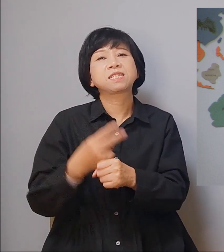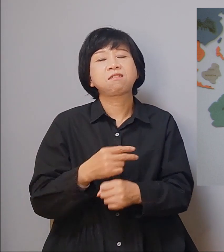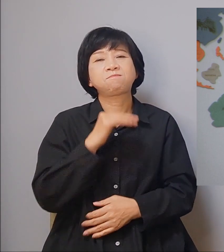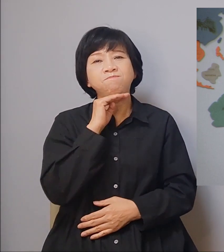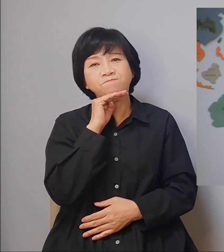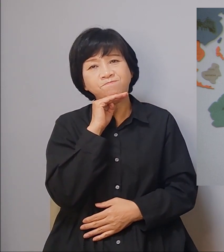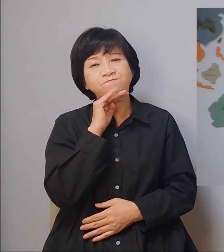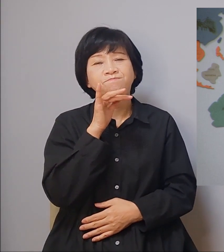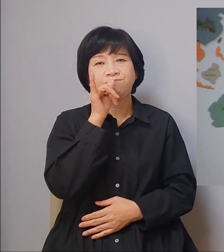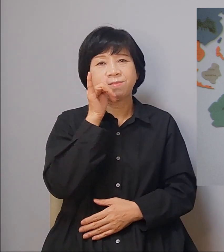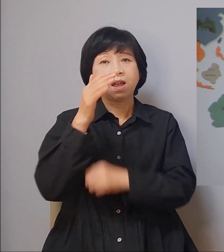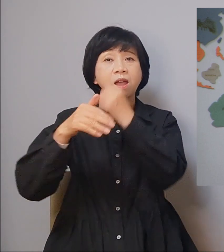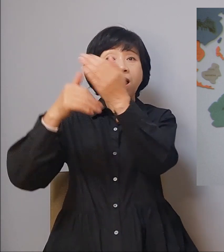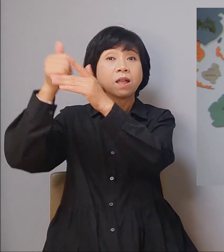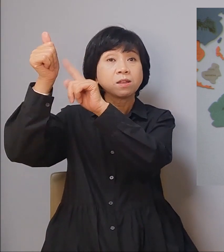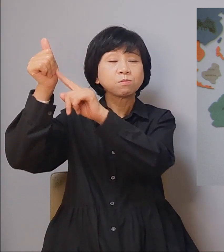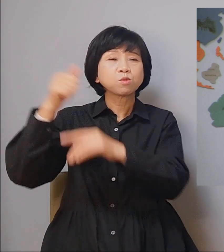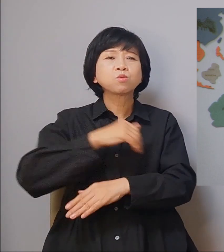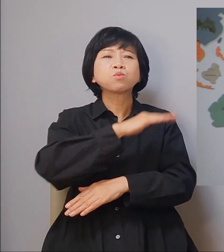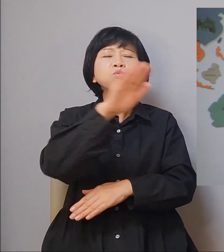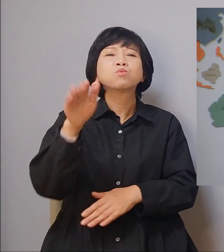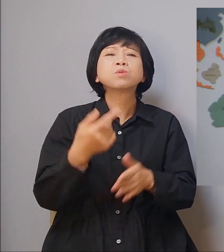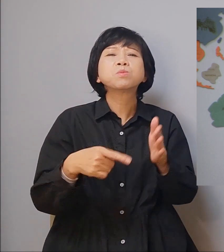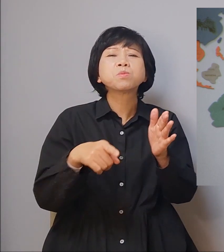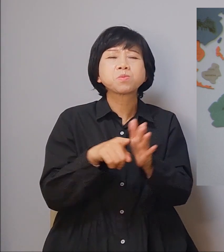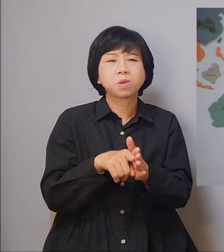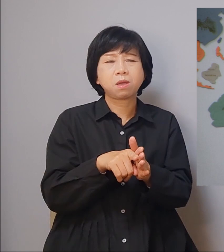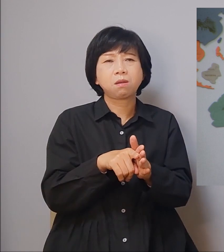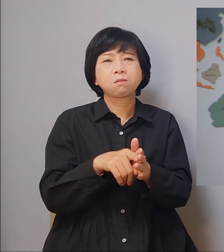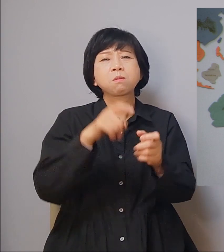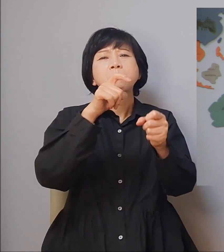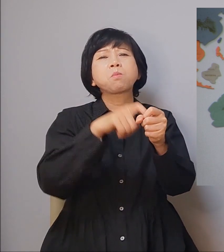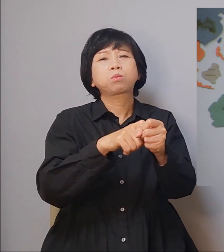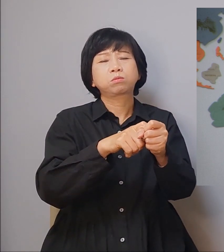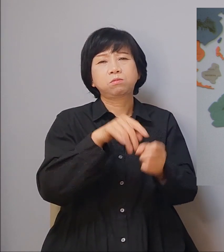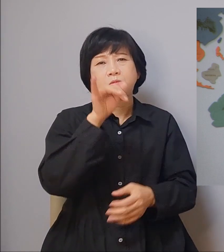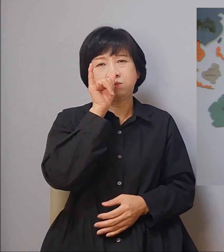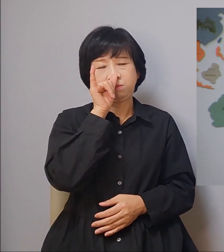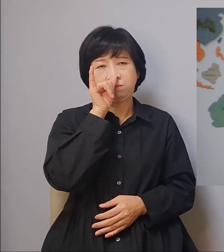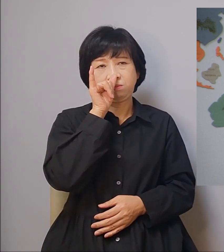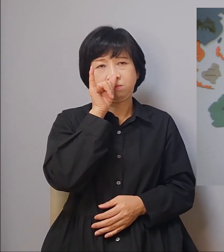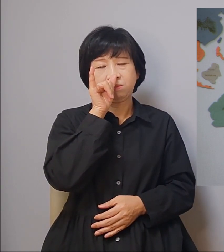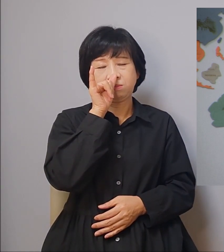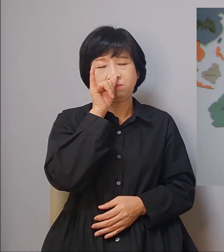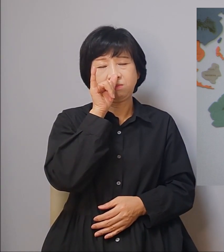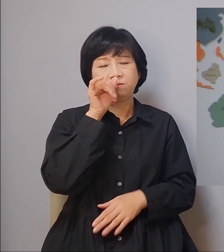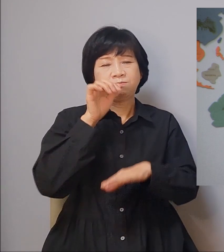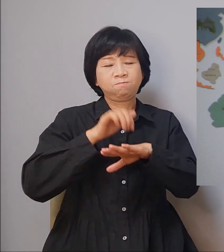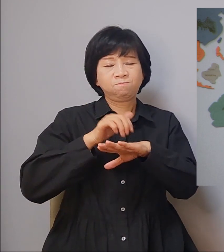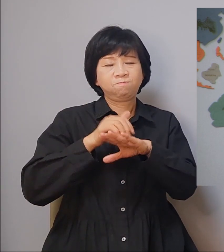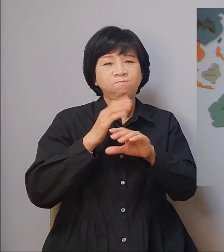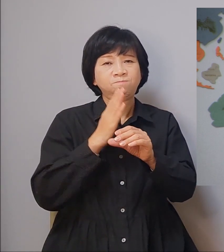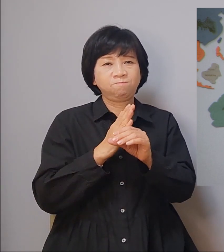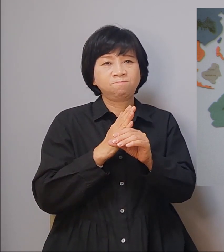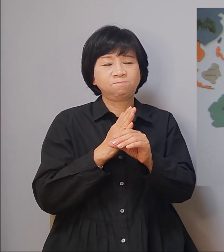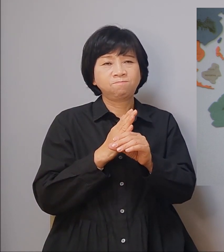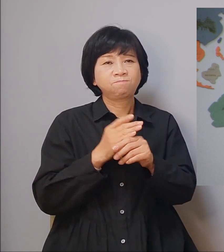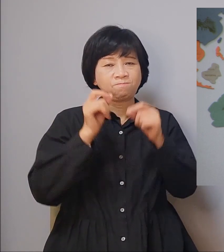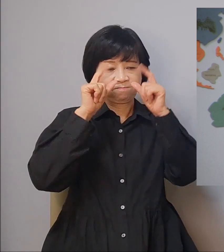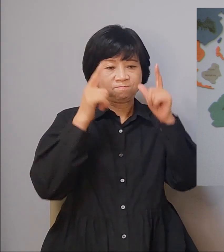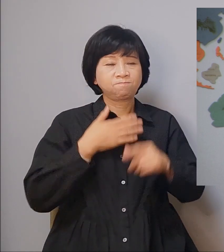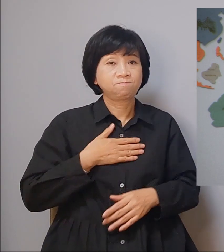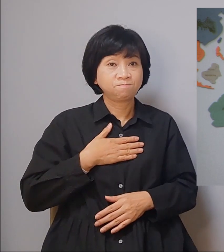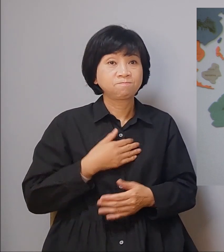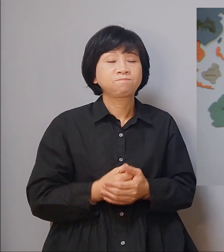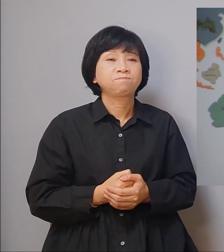우리를 위한 목적을 가지시고 준비하고 계시는 것을 저 여러분들이 깨닫기를 바랍니다. 사실 요셉이 몇